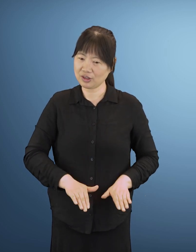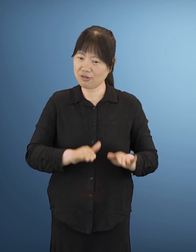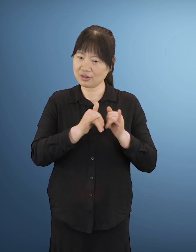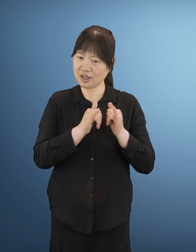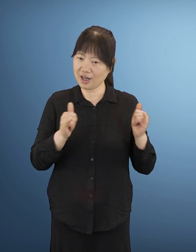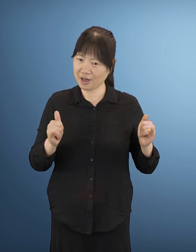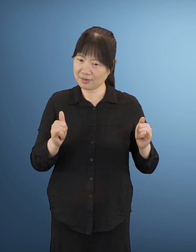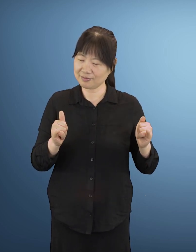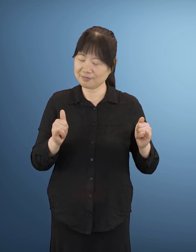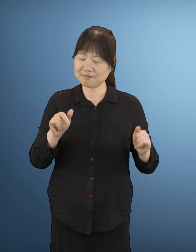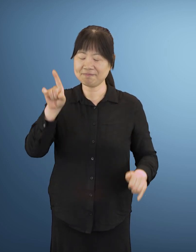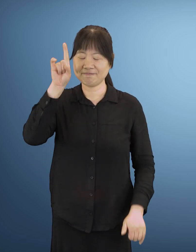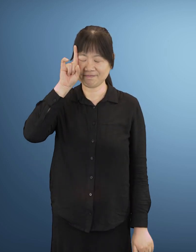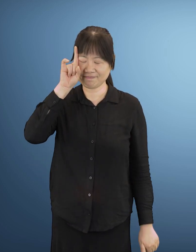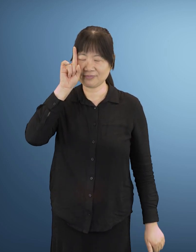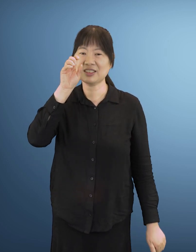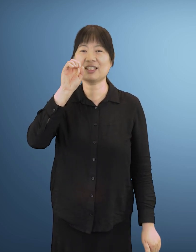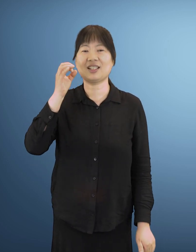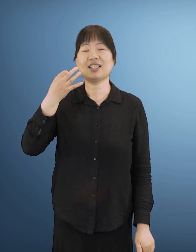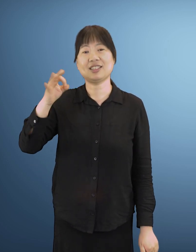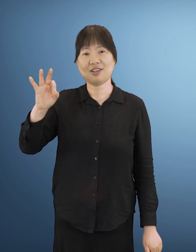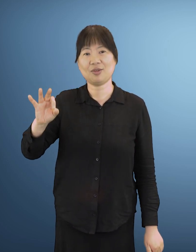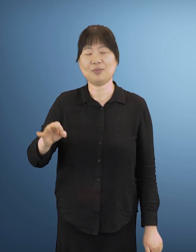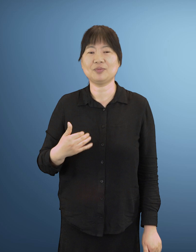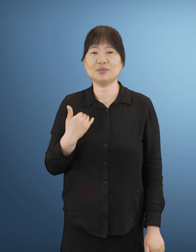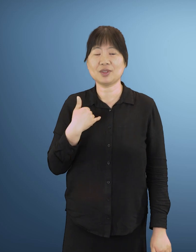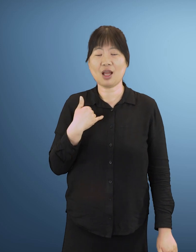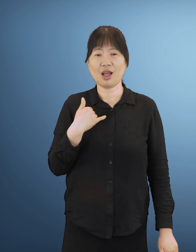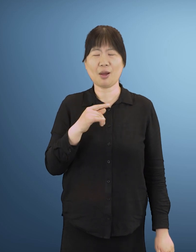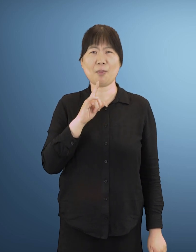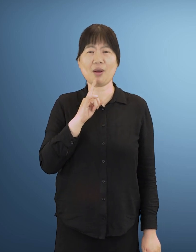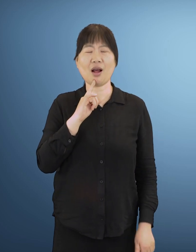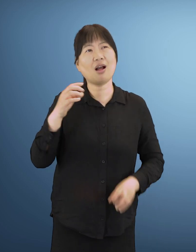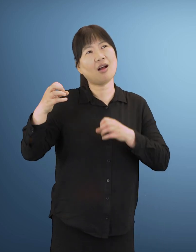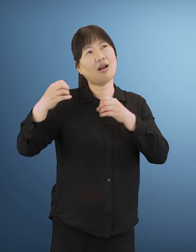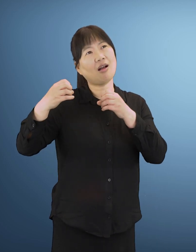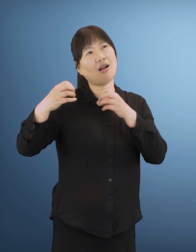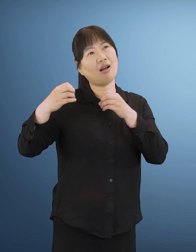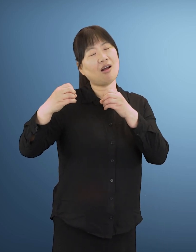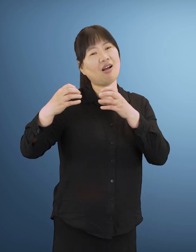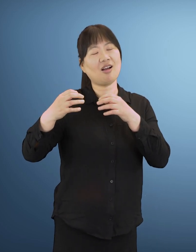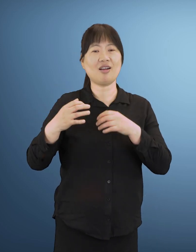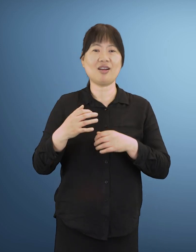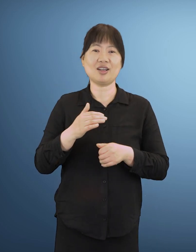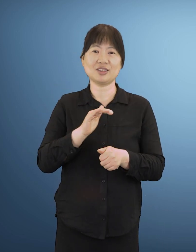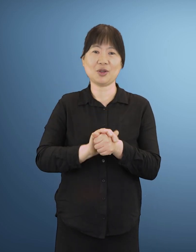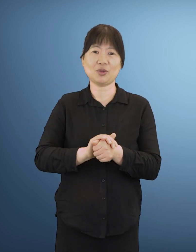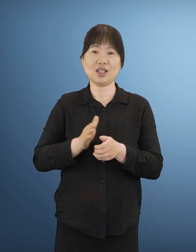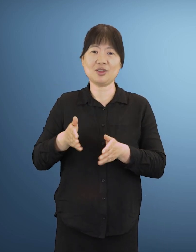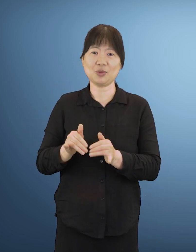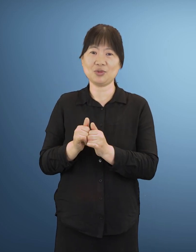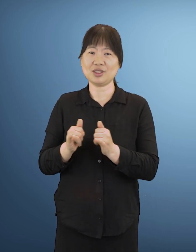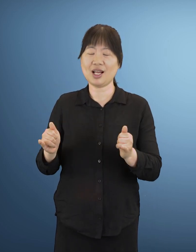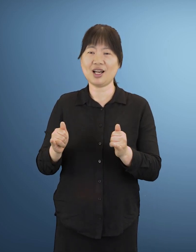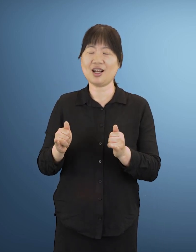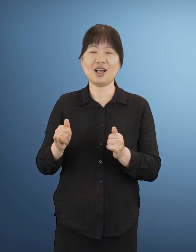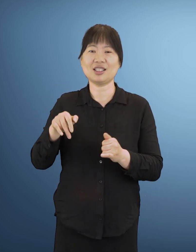해요. 제 언어 속에서, 말투 속에서 경상도 사람 티가 전혀 안 나죠?